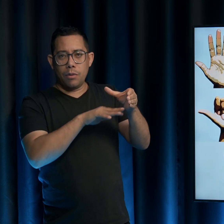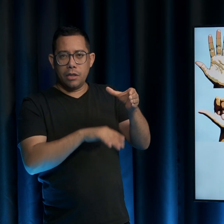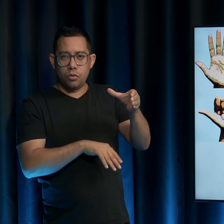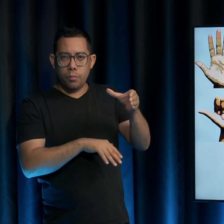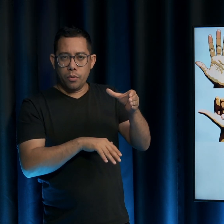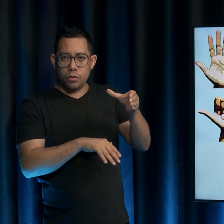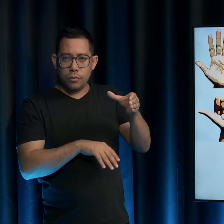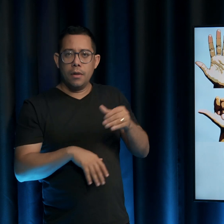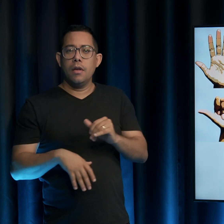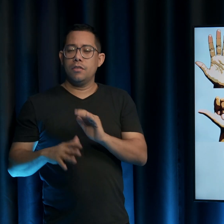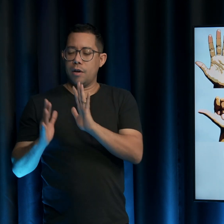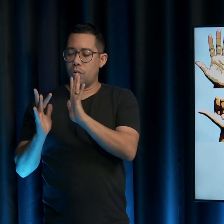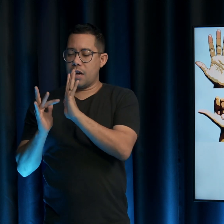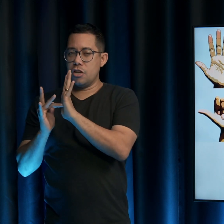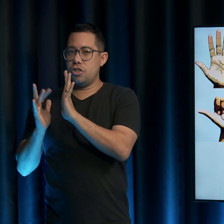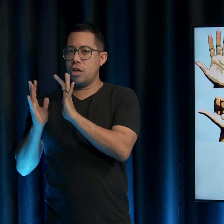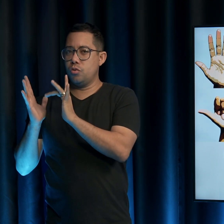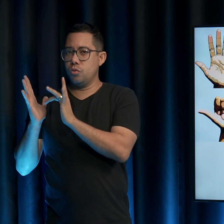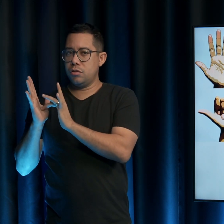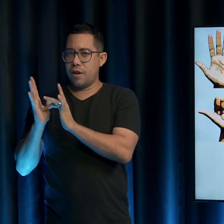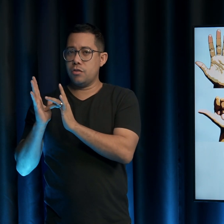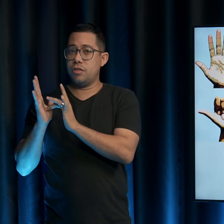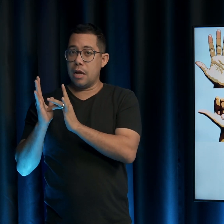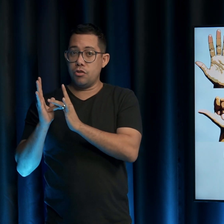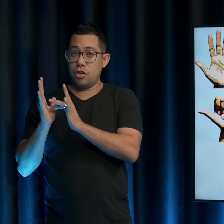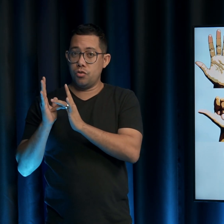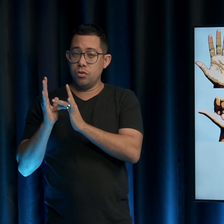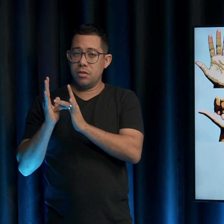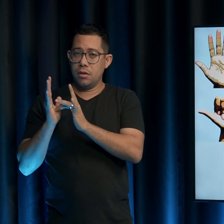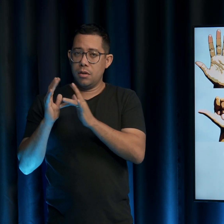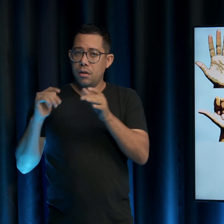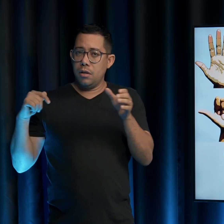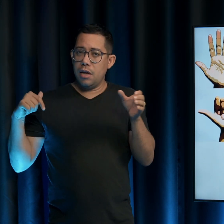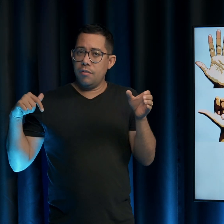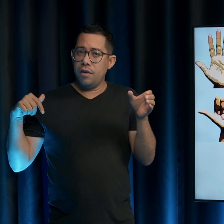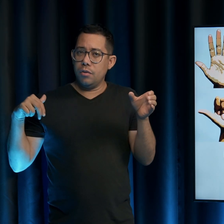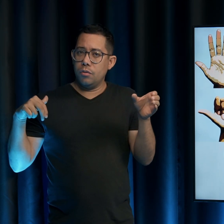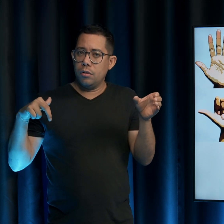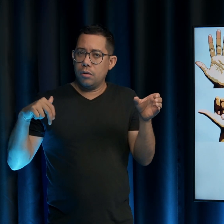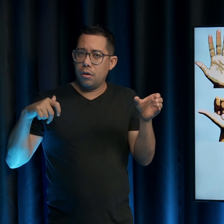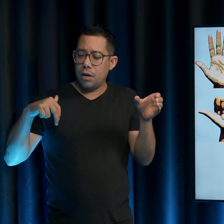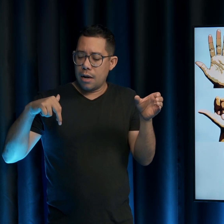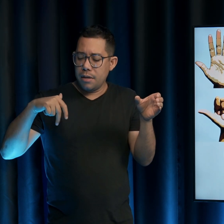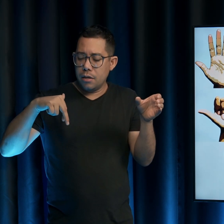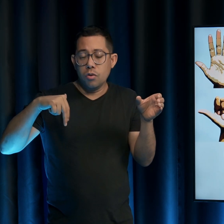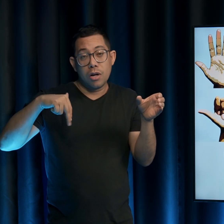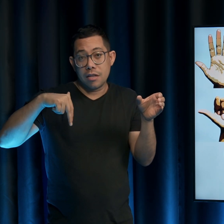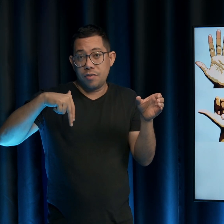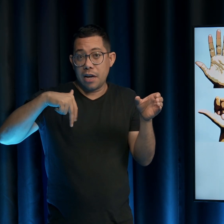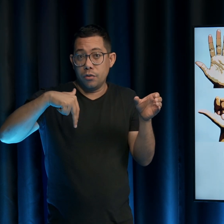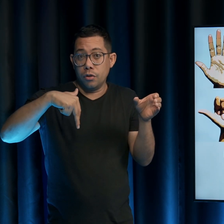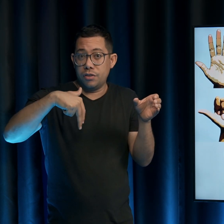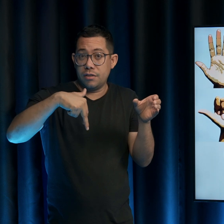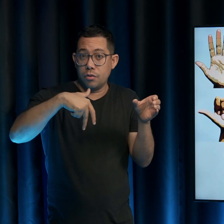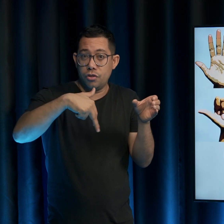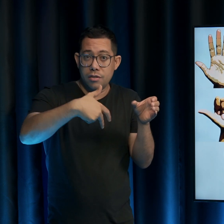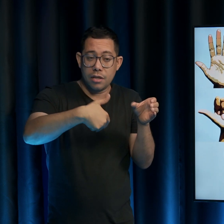dentro do poço. Você vai colocar Jesus, faz o sinal de Jesus, e ele vindo, ó, caminhando, o classificador você está utilizando e